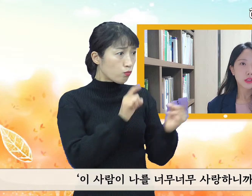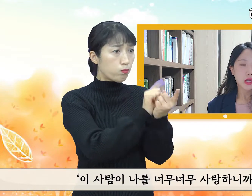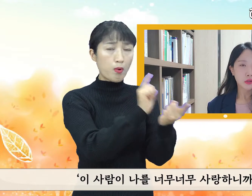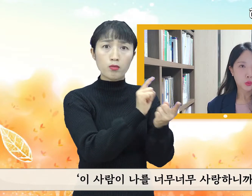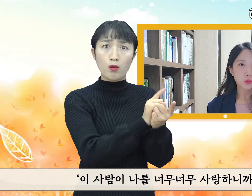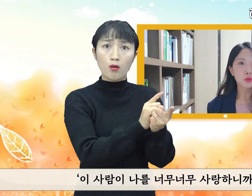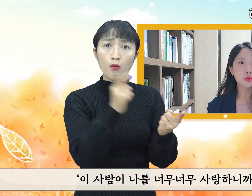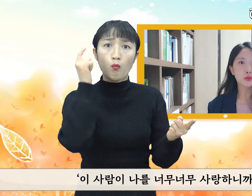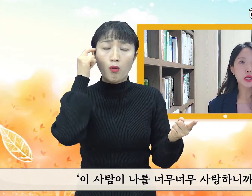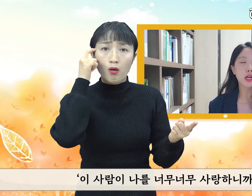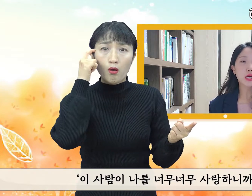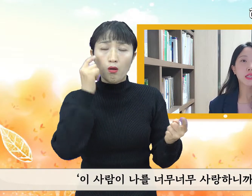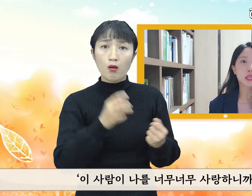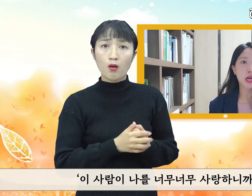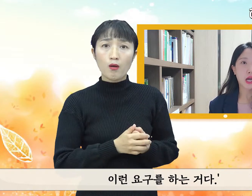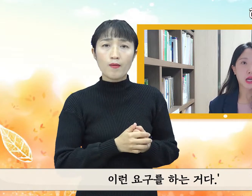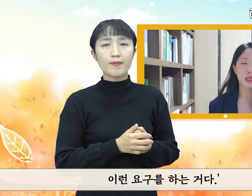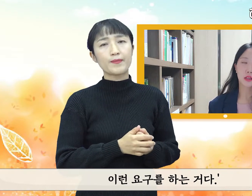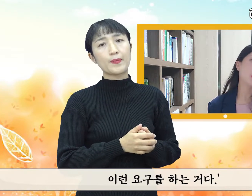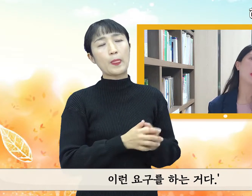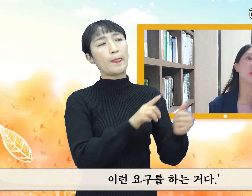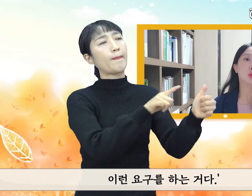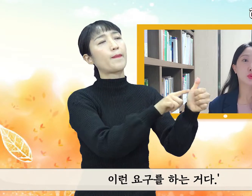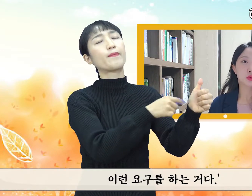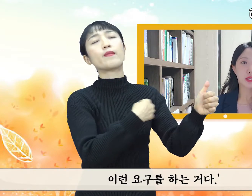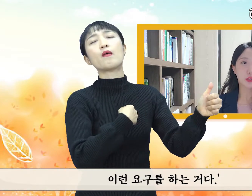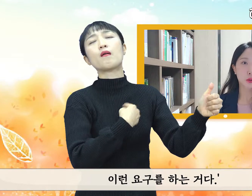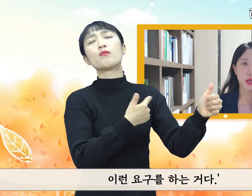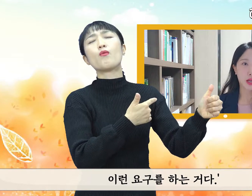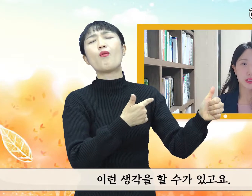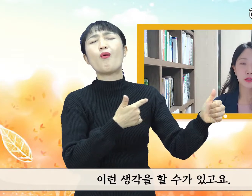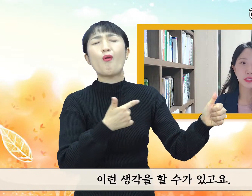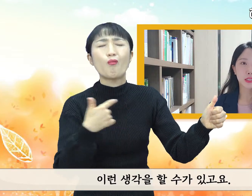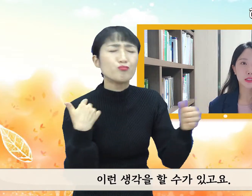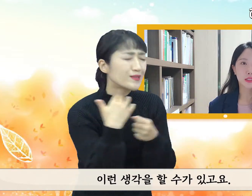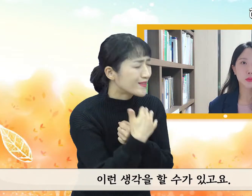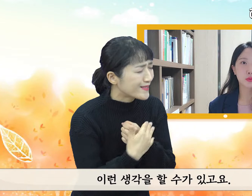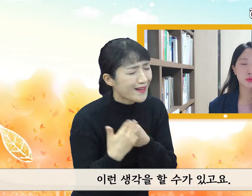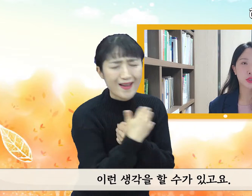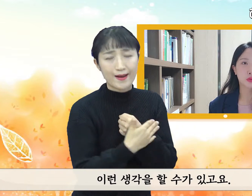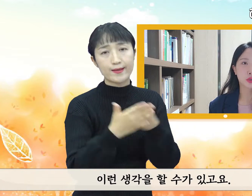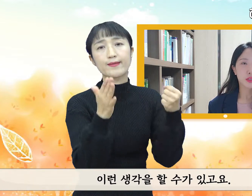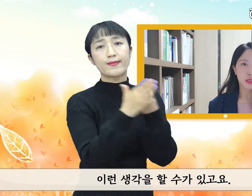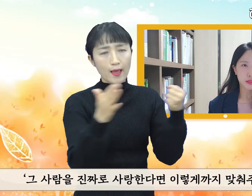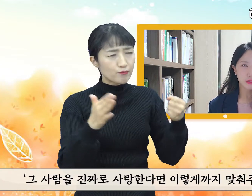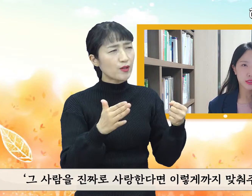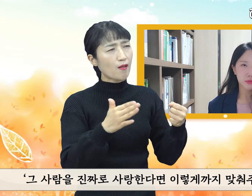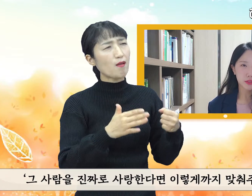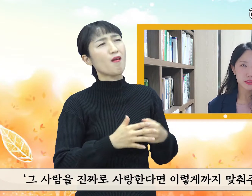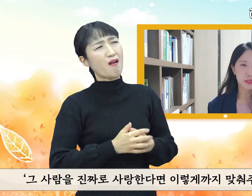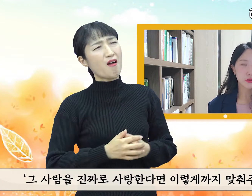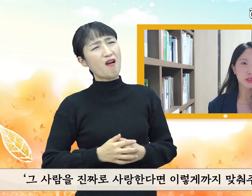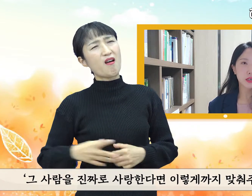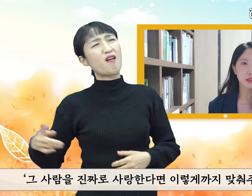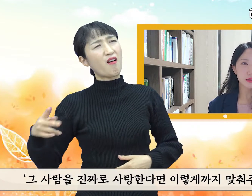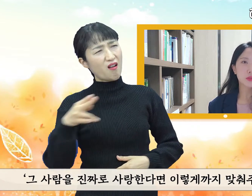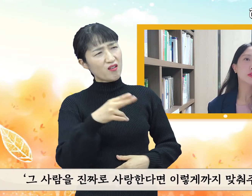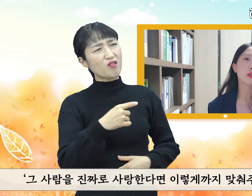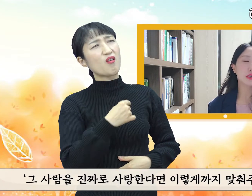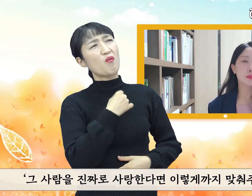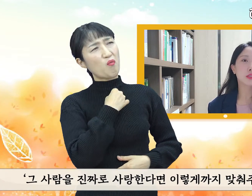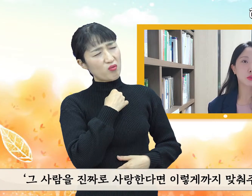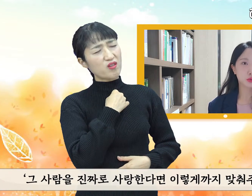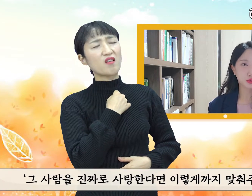사람이 나를 너무너무 사랑하니까 이러한 요구를 하는 거다. 이런 생각들을 해볼 수가 있고요. 내가 그 사람을 진짜로